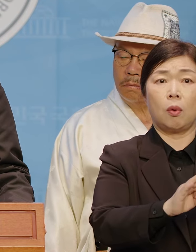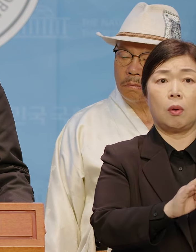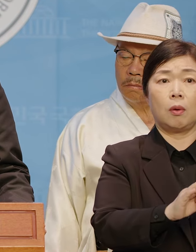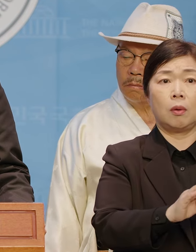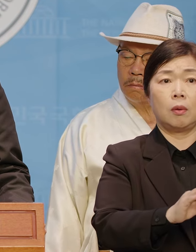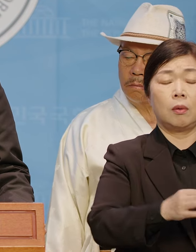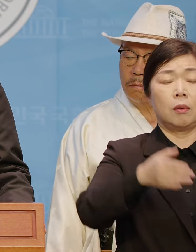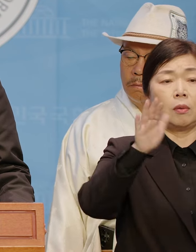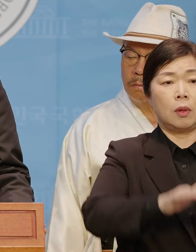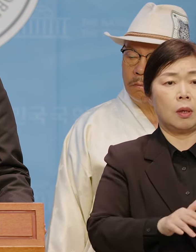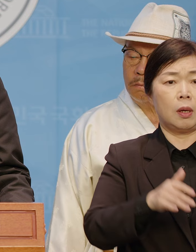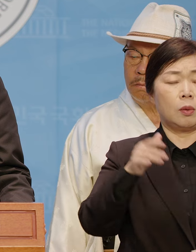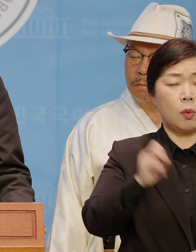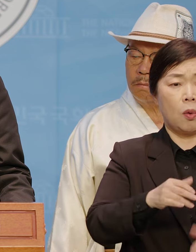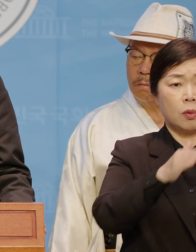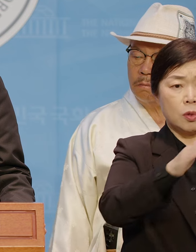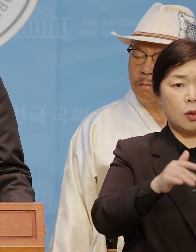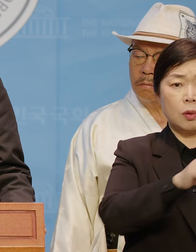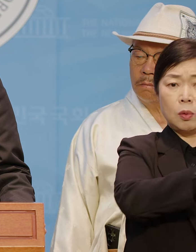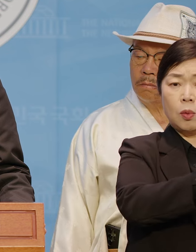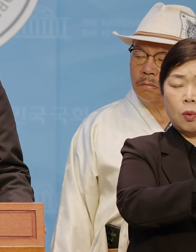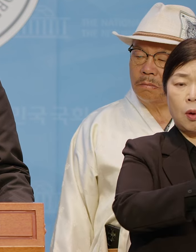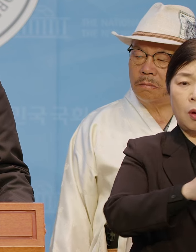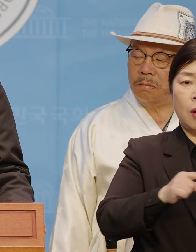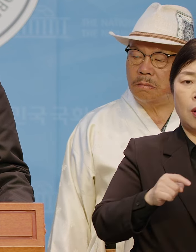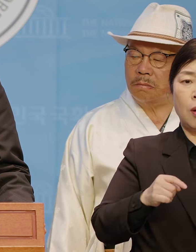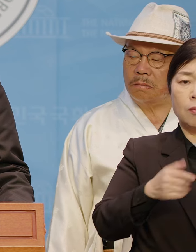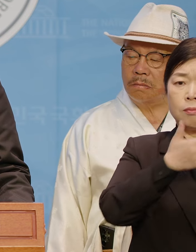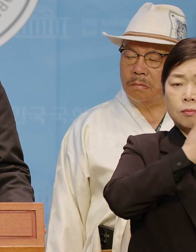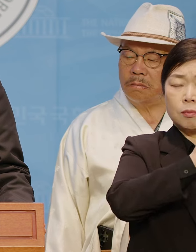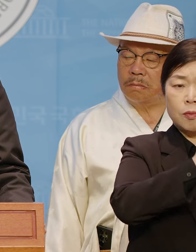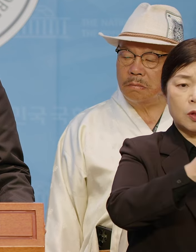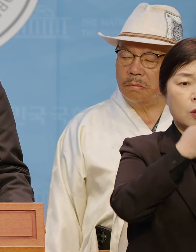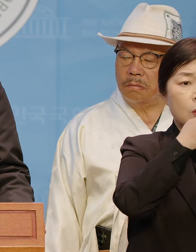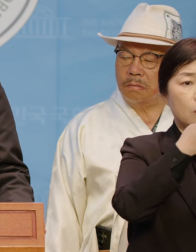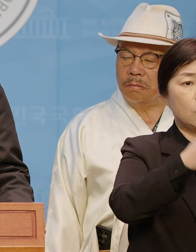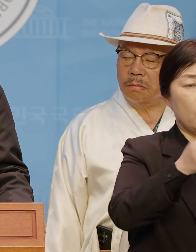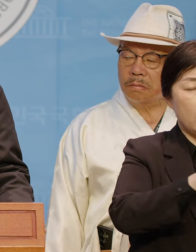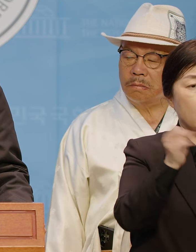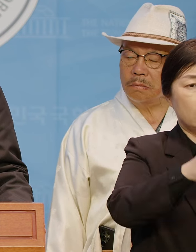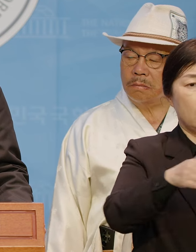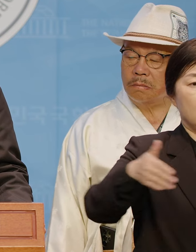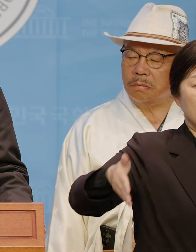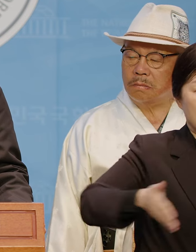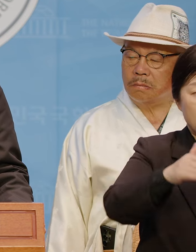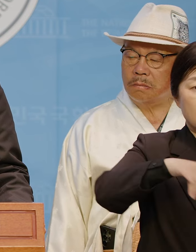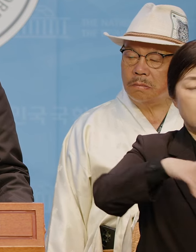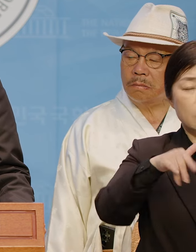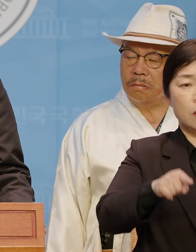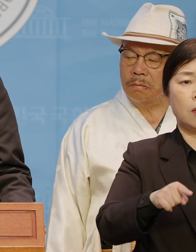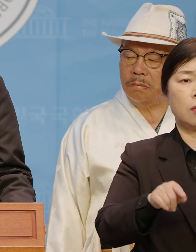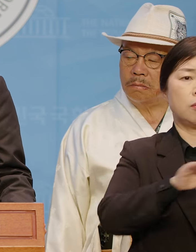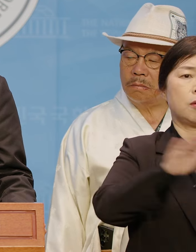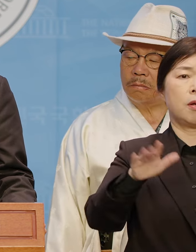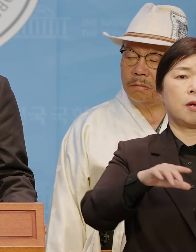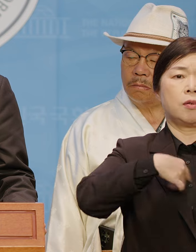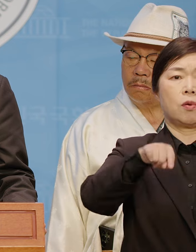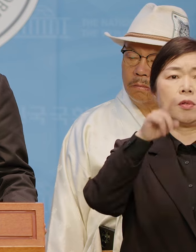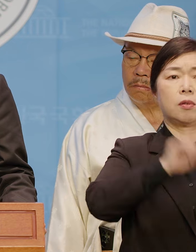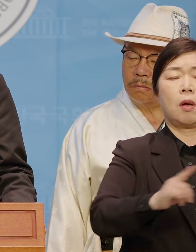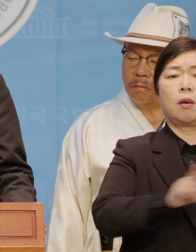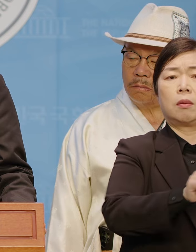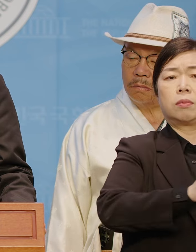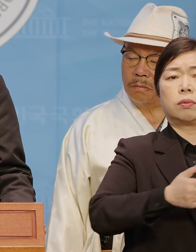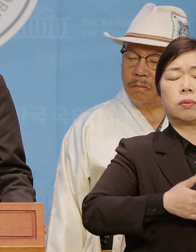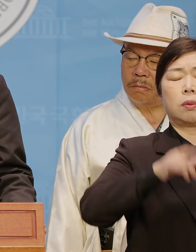기막힐 노릇인데 정광훈 씨와 구구 교회들은 교회와 거리에서 그것도 백주의 정치 선동을 벌리며 우리 사회를